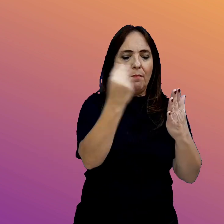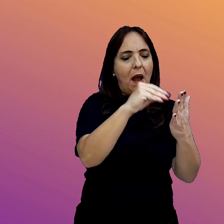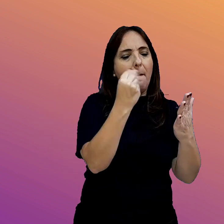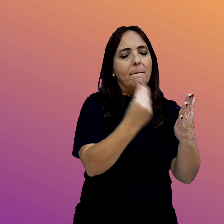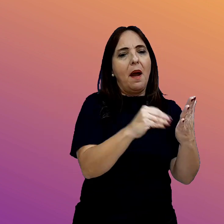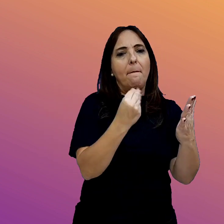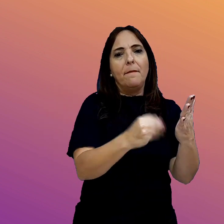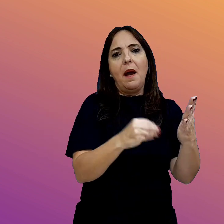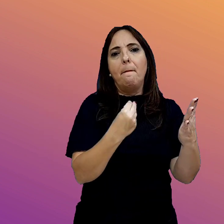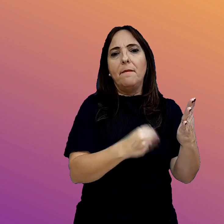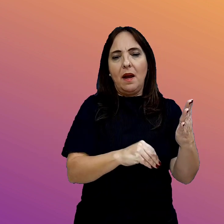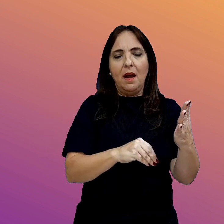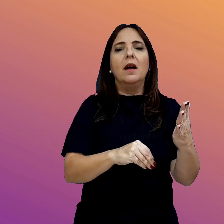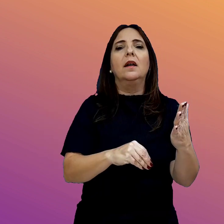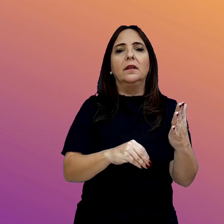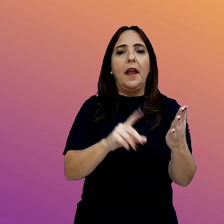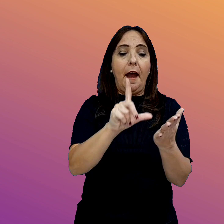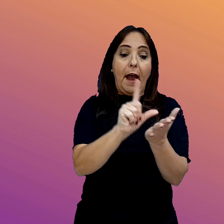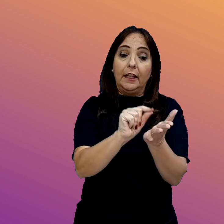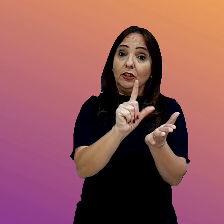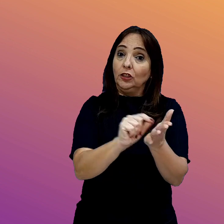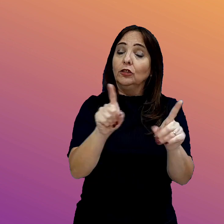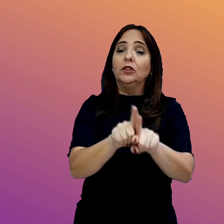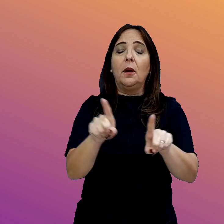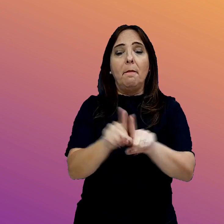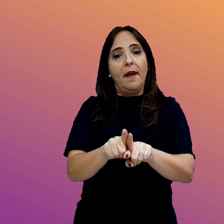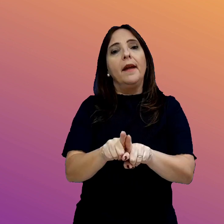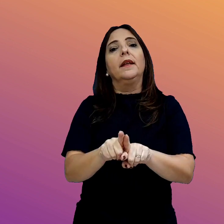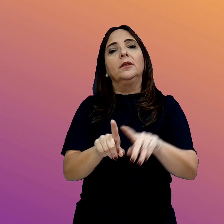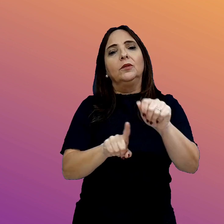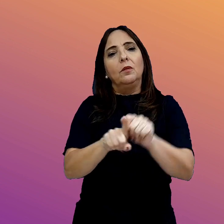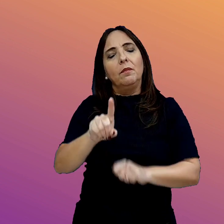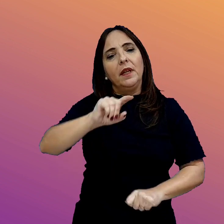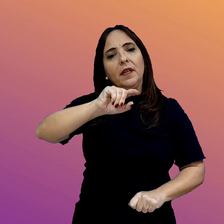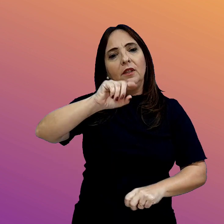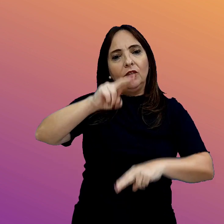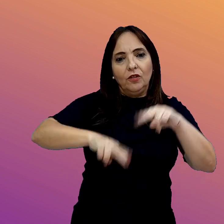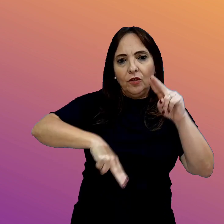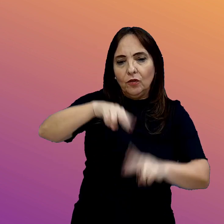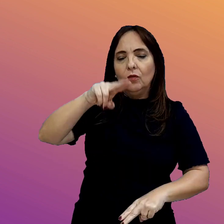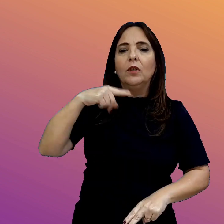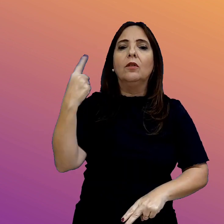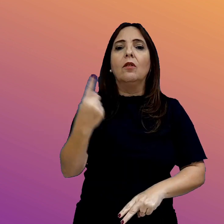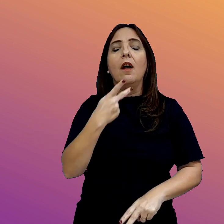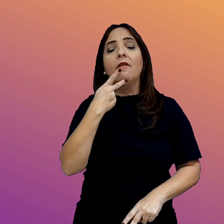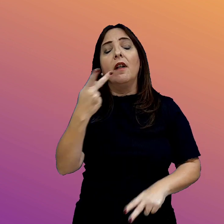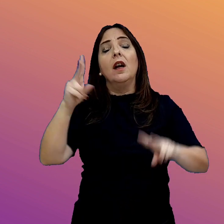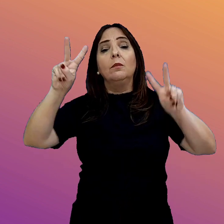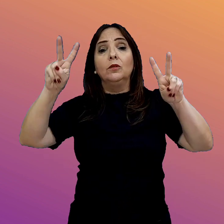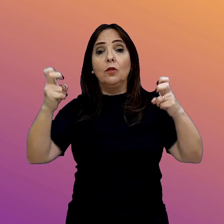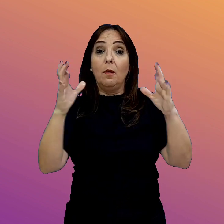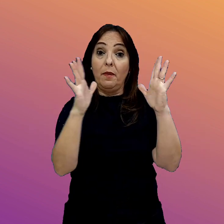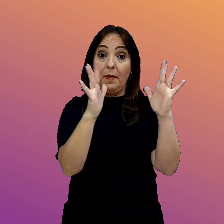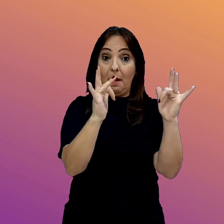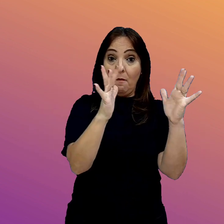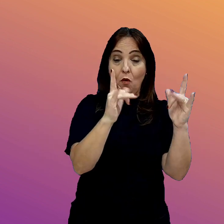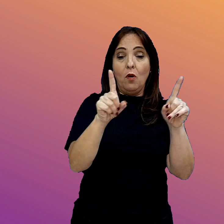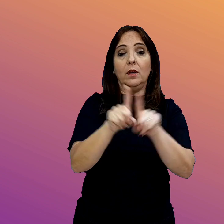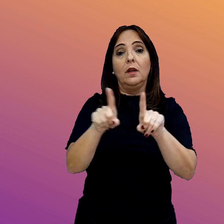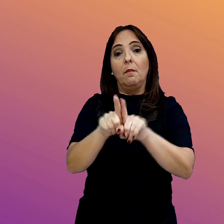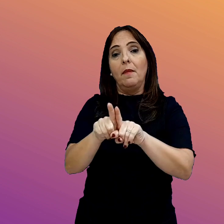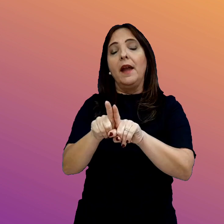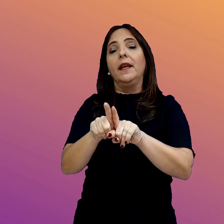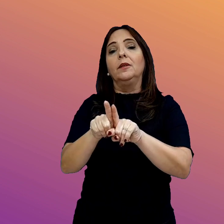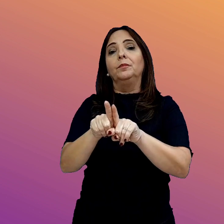né, amor? Isso, agora no mês de junho nós demos uma ênfase ao namoro e ao noivado. E também toda